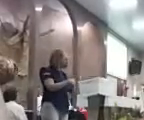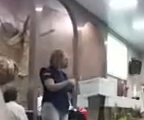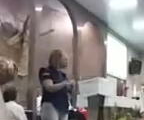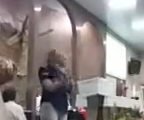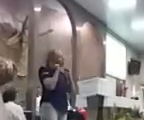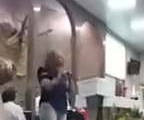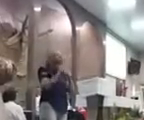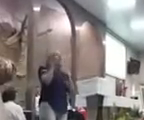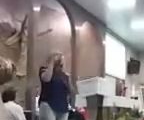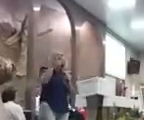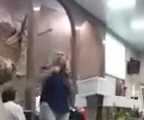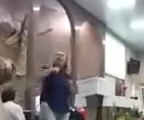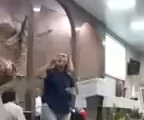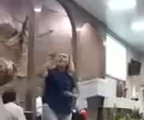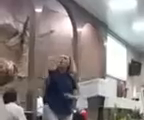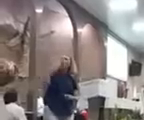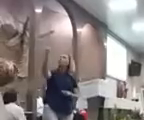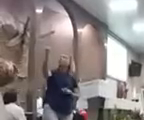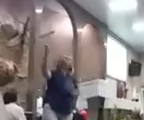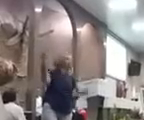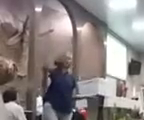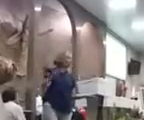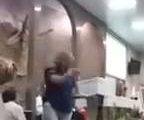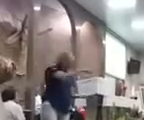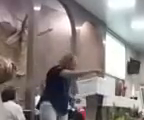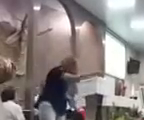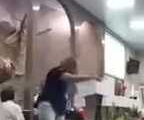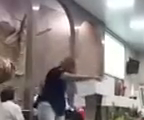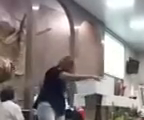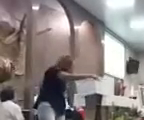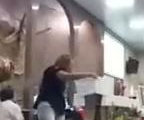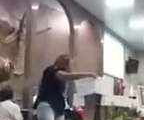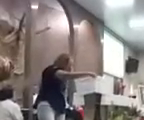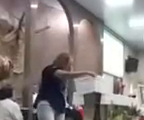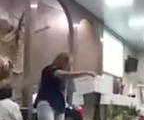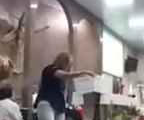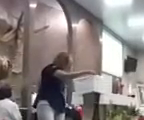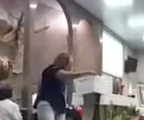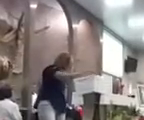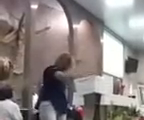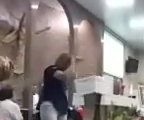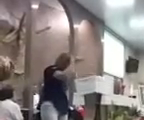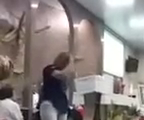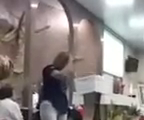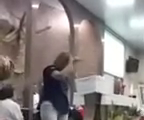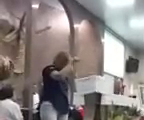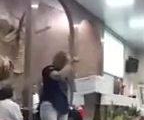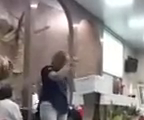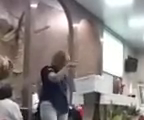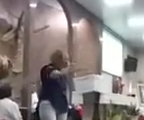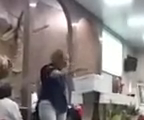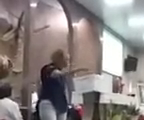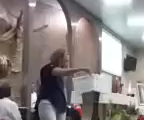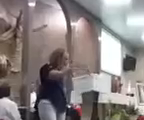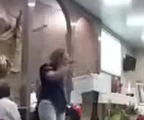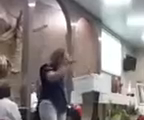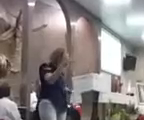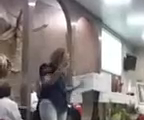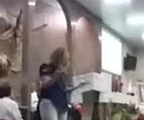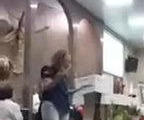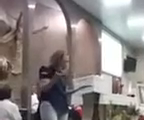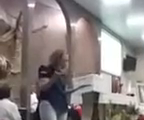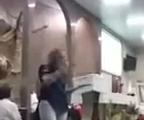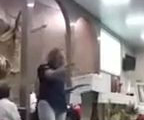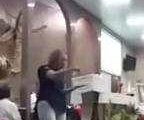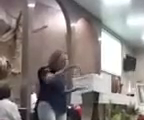somos escolhidos. A não ser que você esteja aqui só de corpo presente, mas se quer experimentar